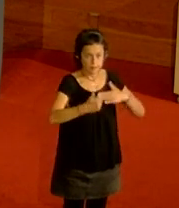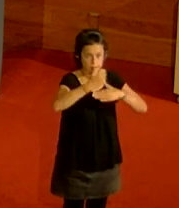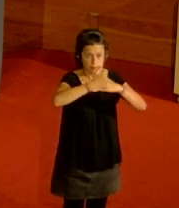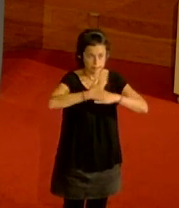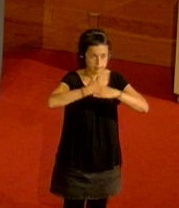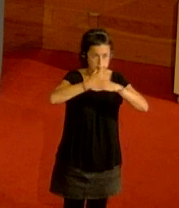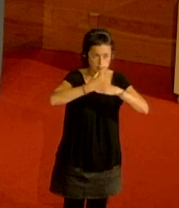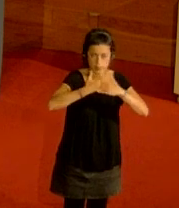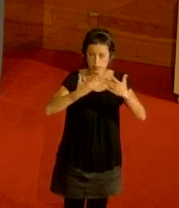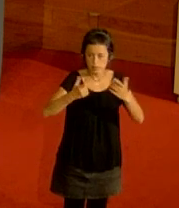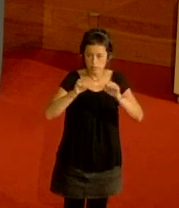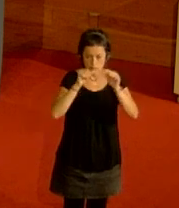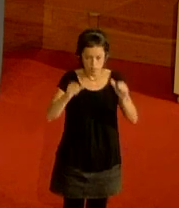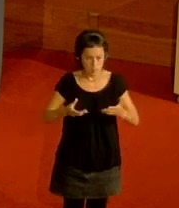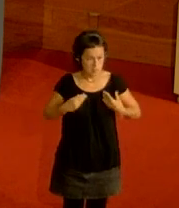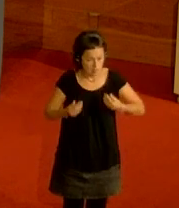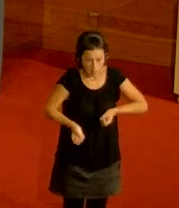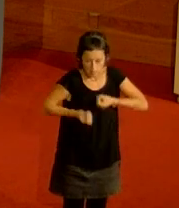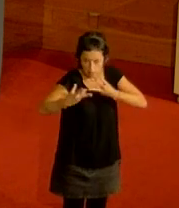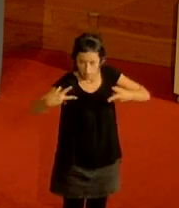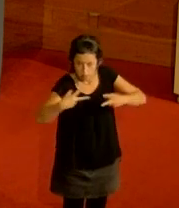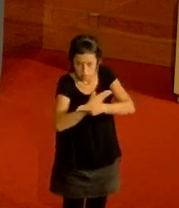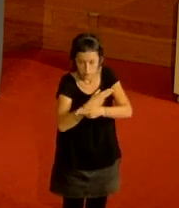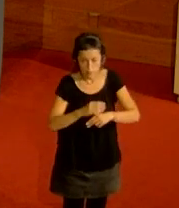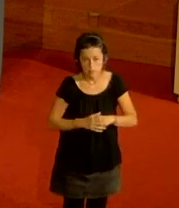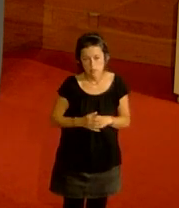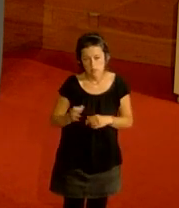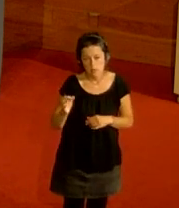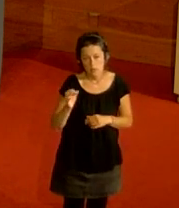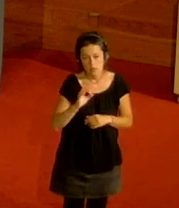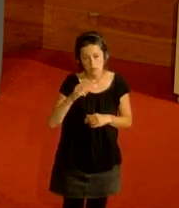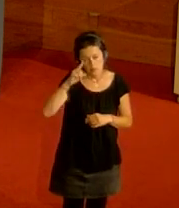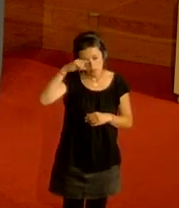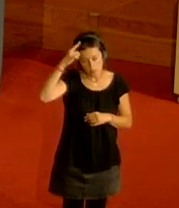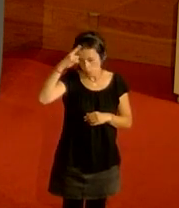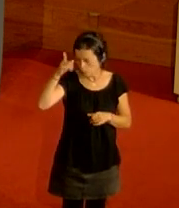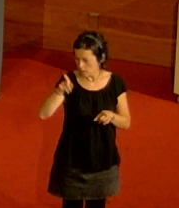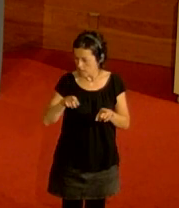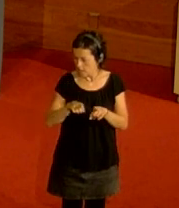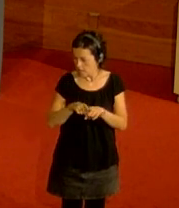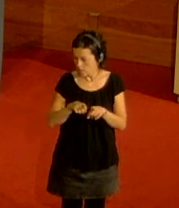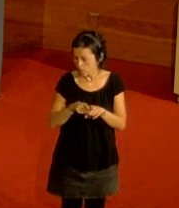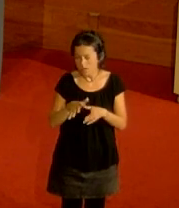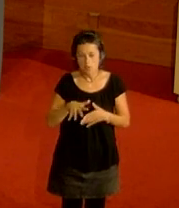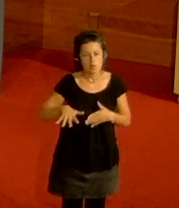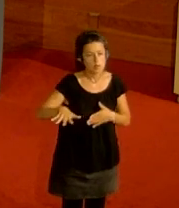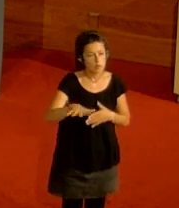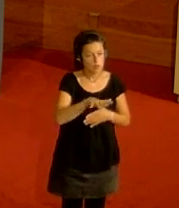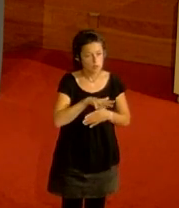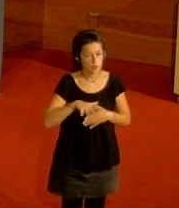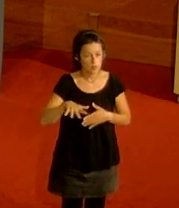y de proyectar las formas de vida la cultura también como como ese lugar que nos permite el uso